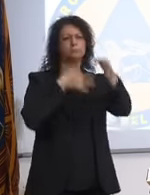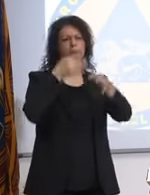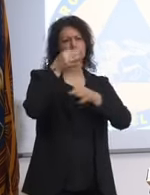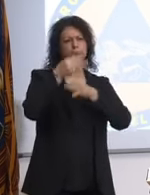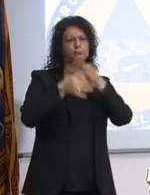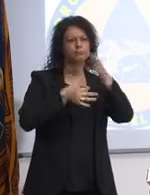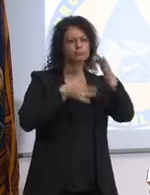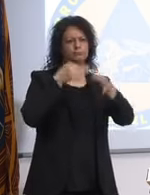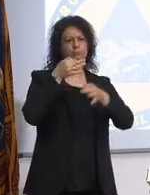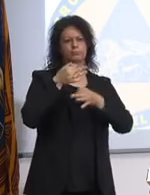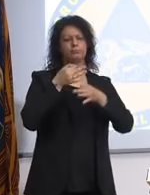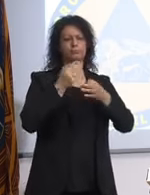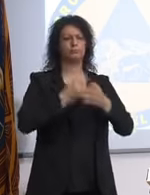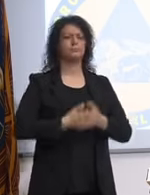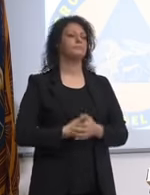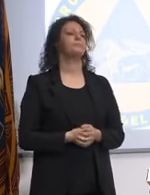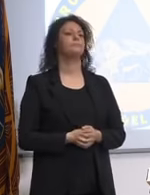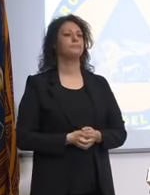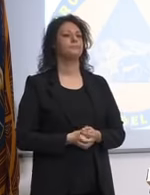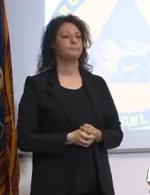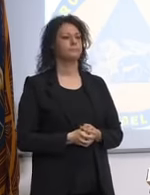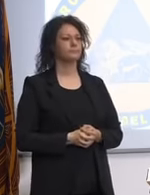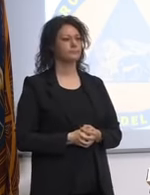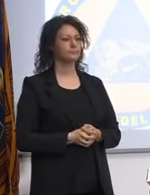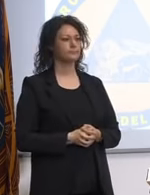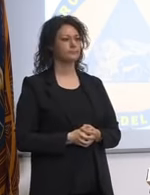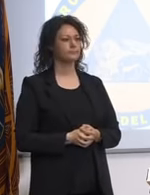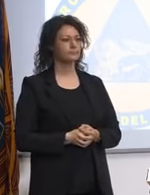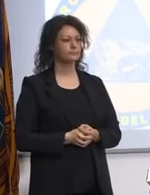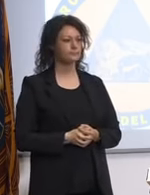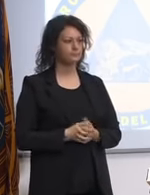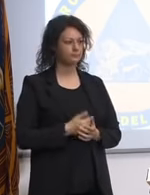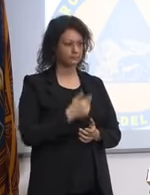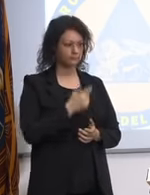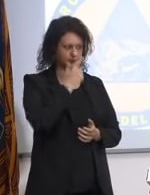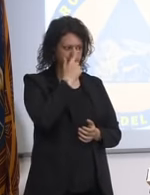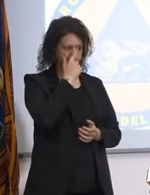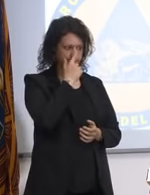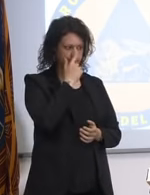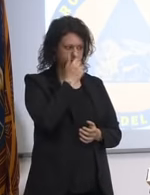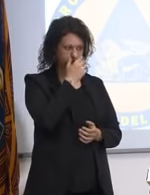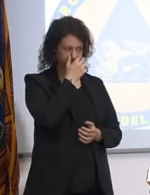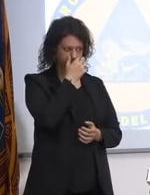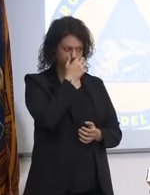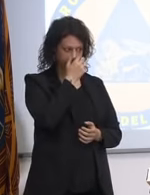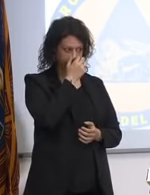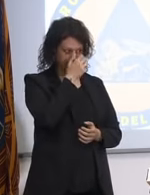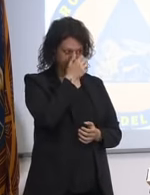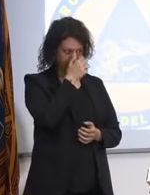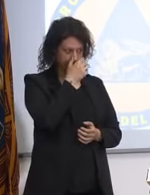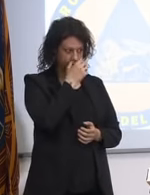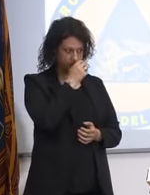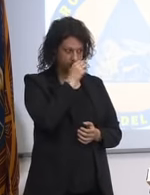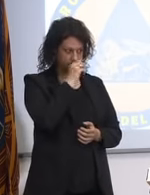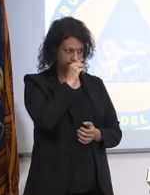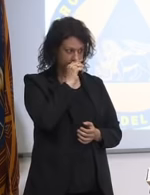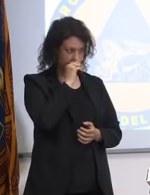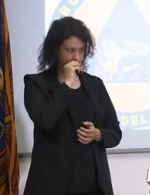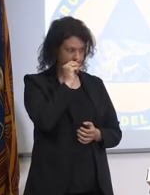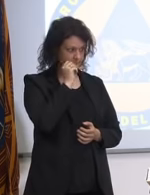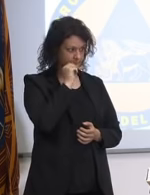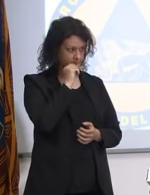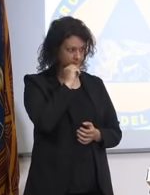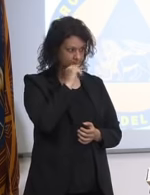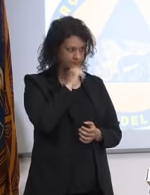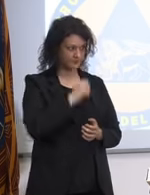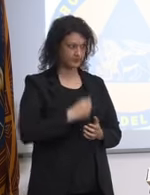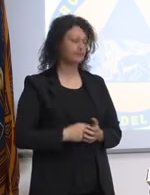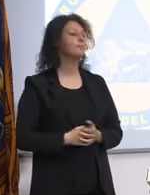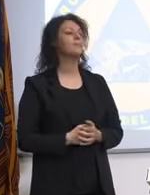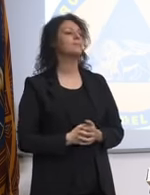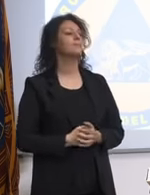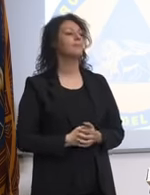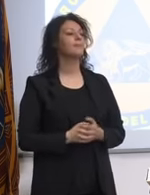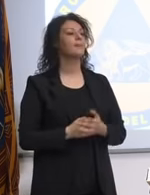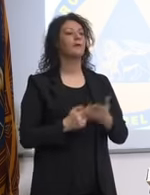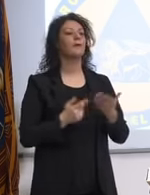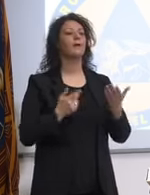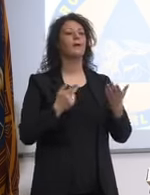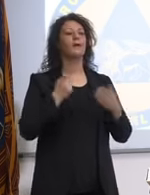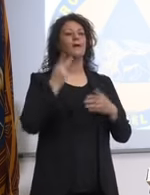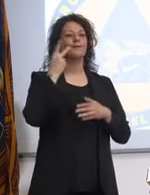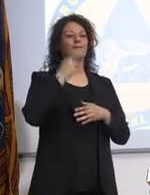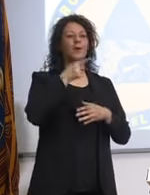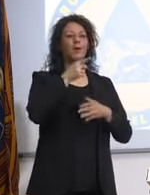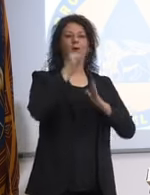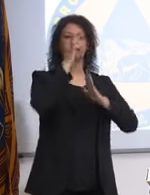elementi di partenza per questo lavoro. Posso sommessamente aggiungere che si parla di disposizioni nazionali del ministro concordate, non è che ce lo